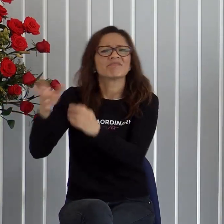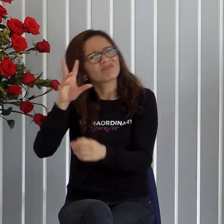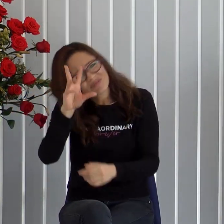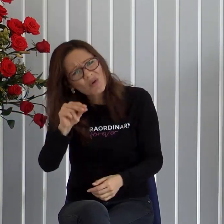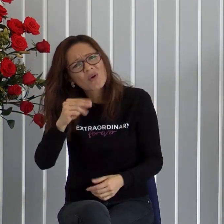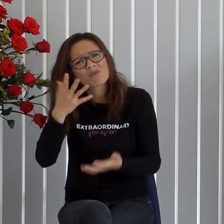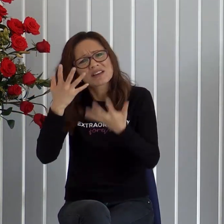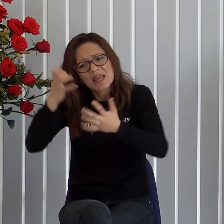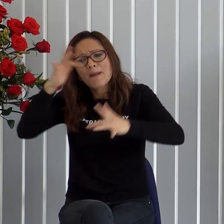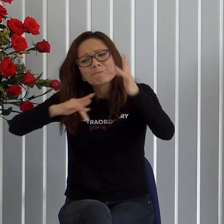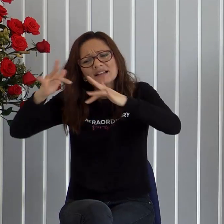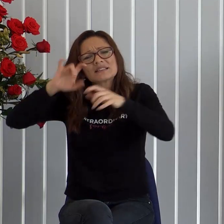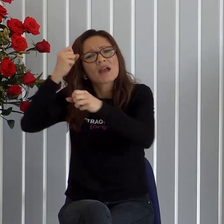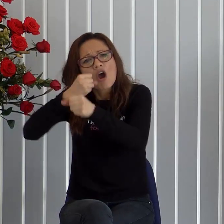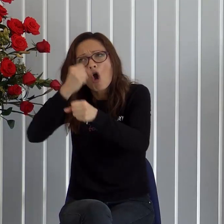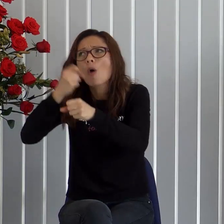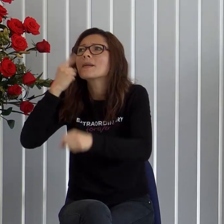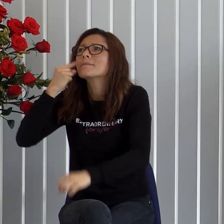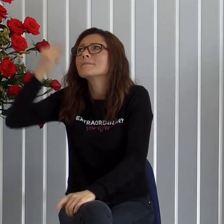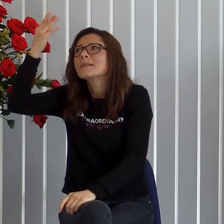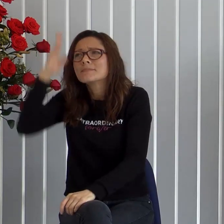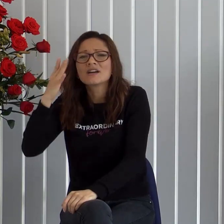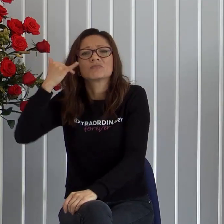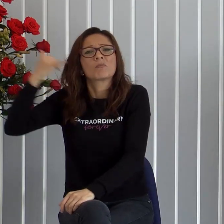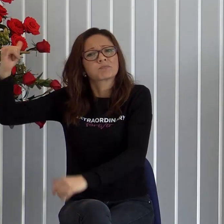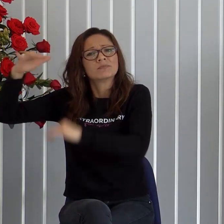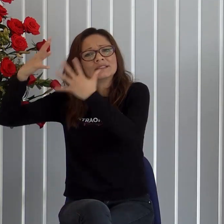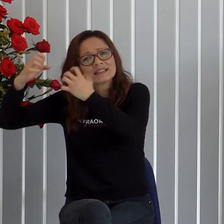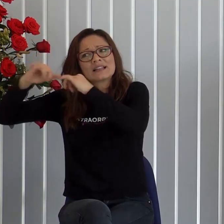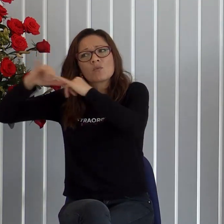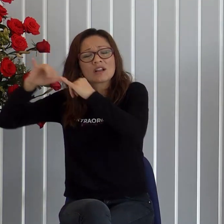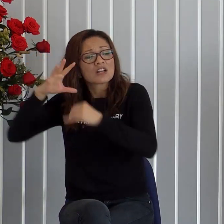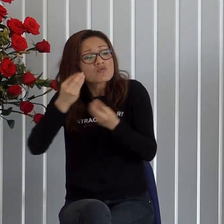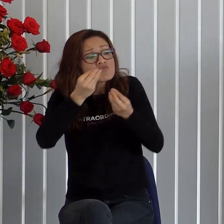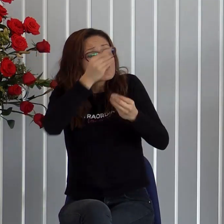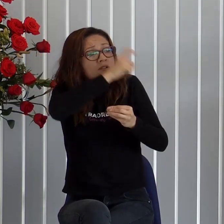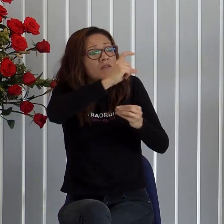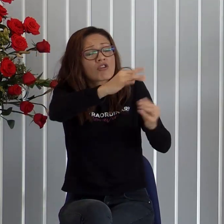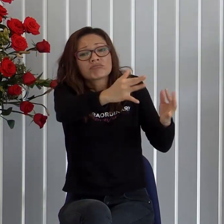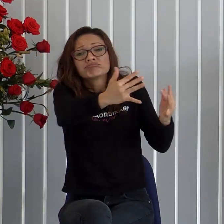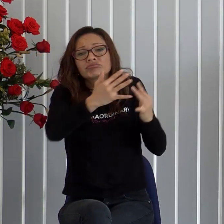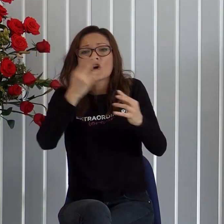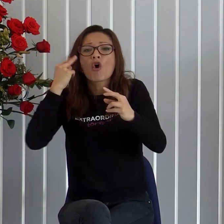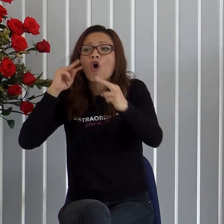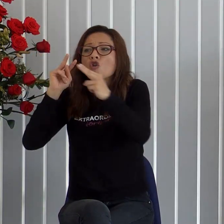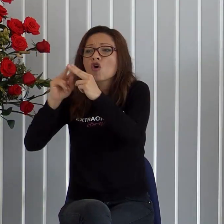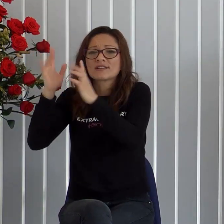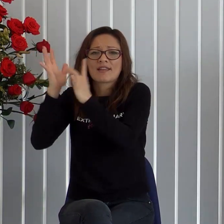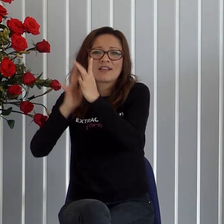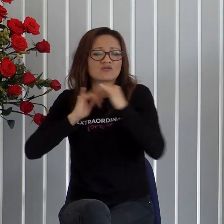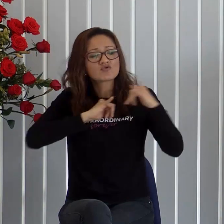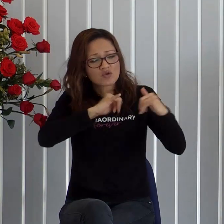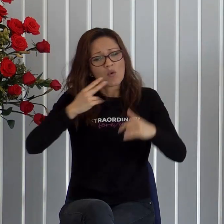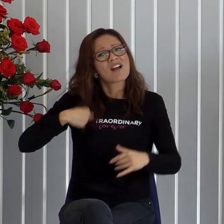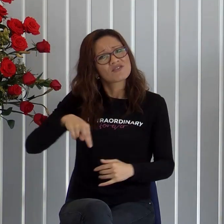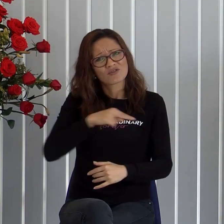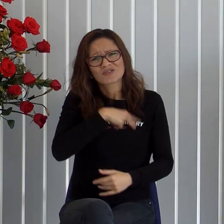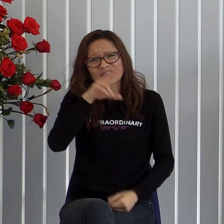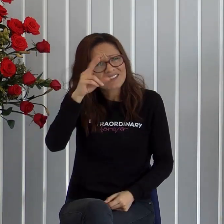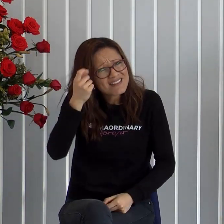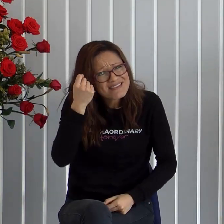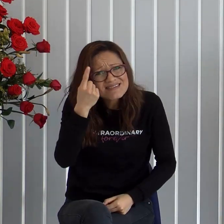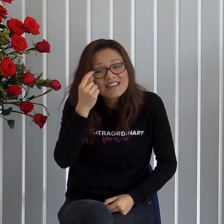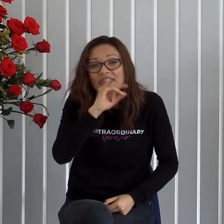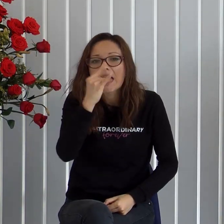queremos participar de la obra del Padre y como Él queremos que muchos vengan a la vida como nosotros llegamos. Entiende que no hay un